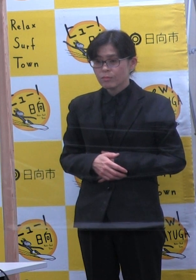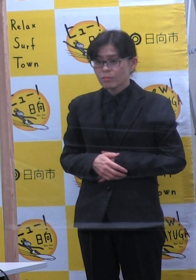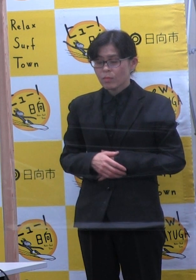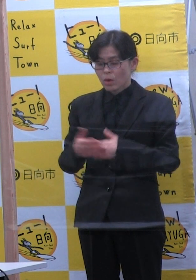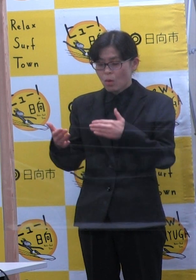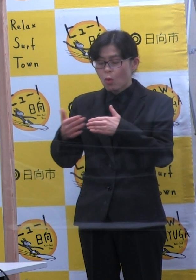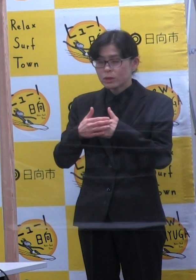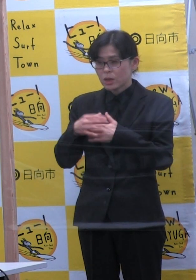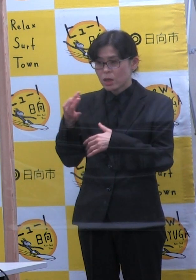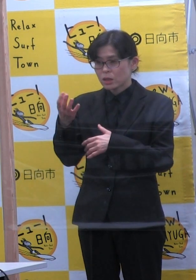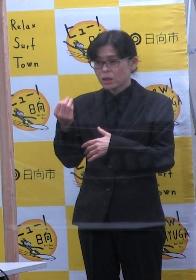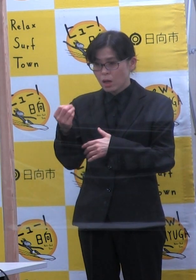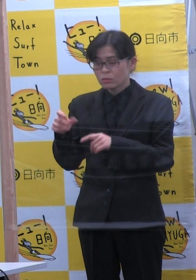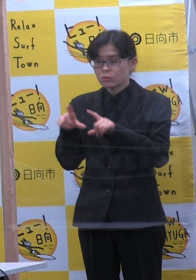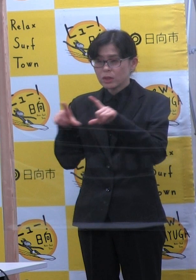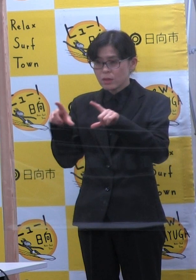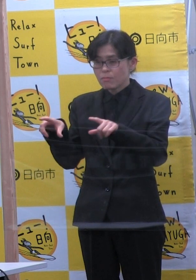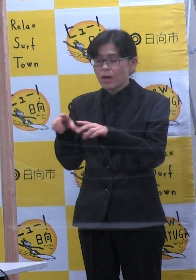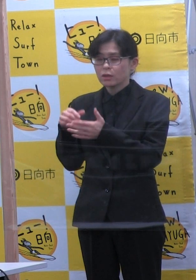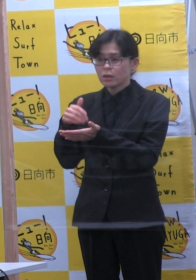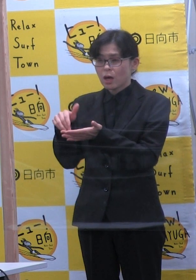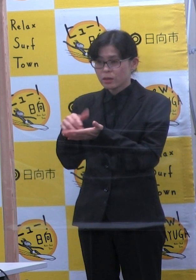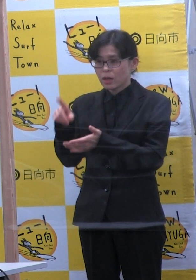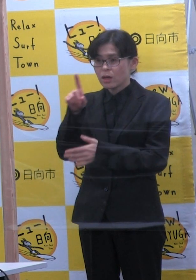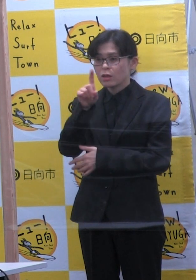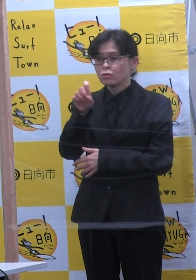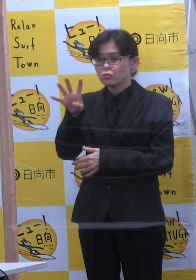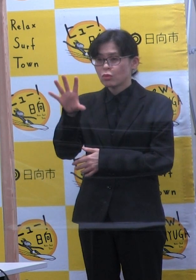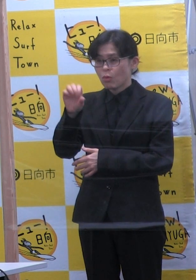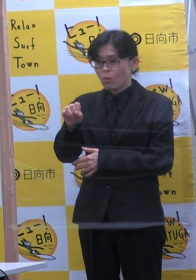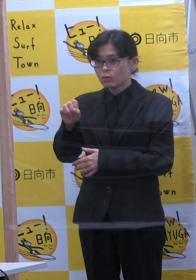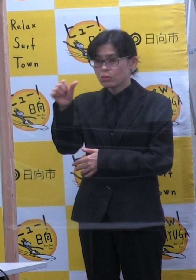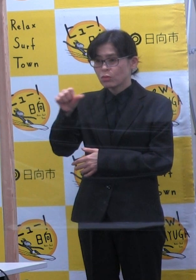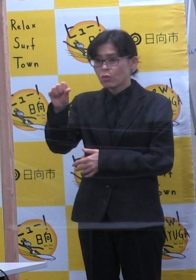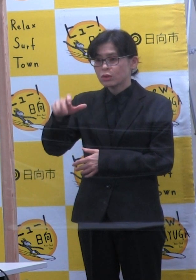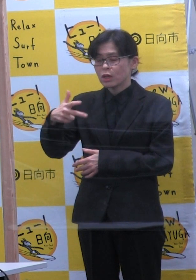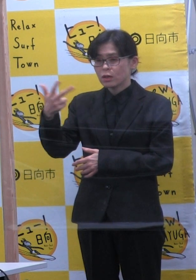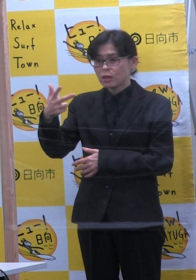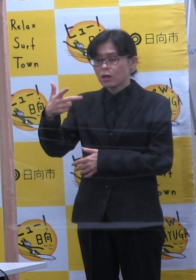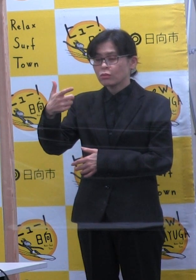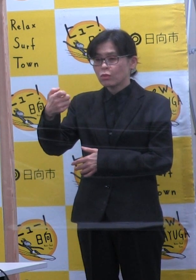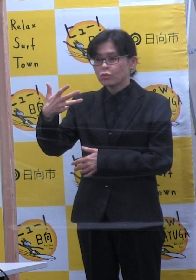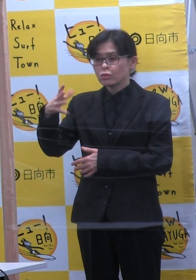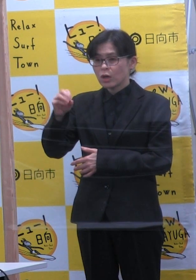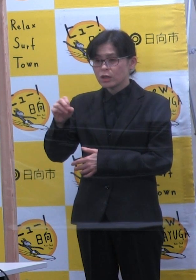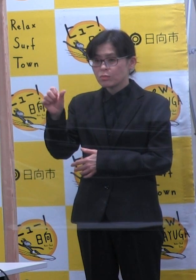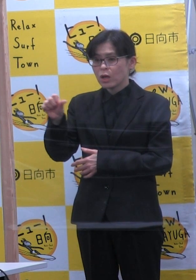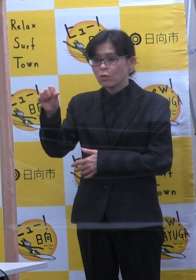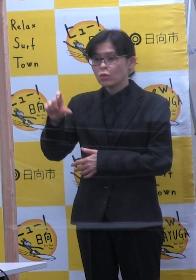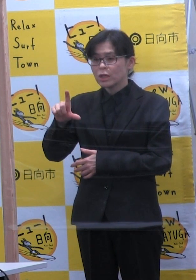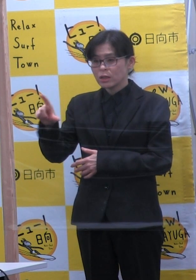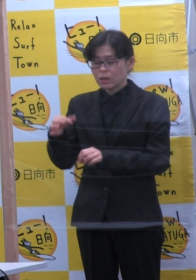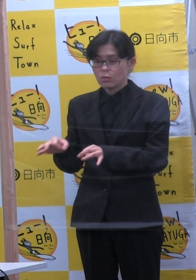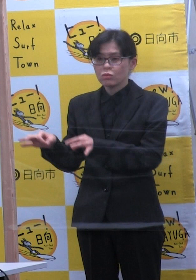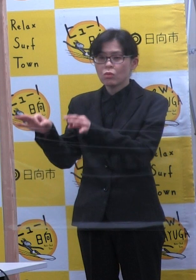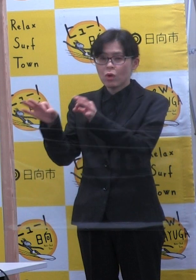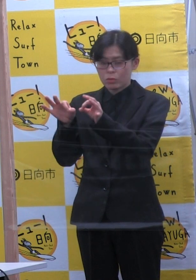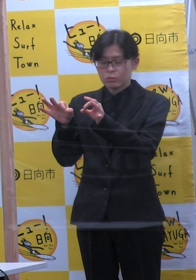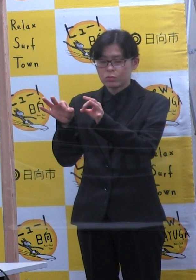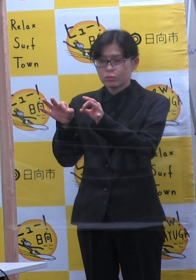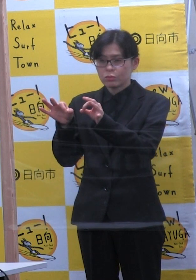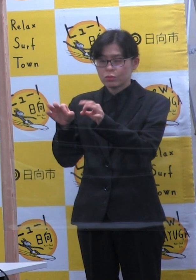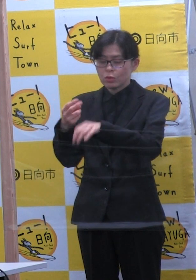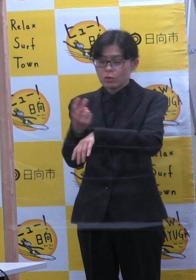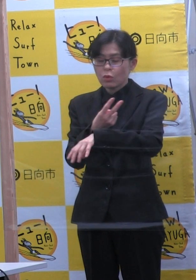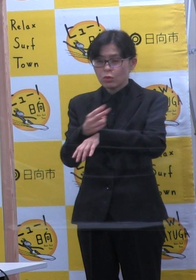補正額は一般会計が14億5768万5000円の増額、